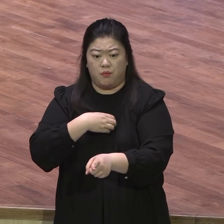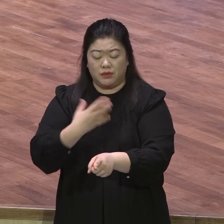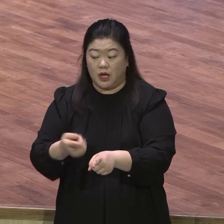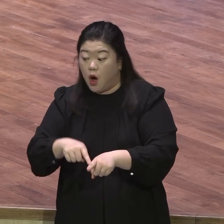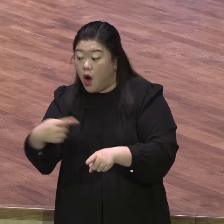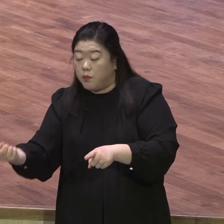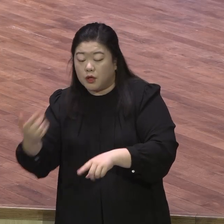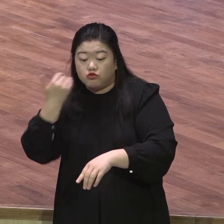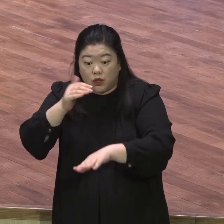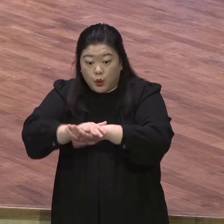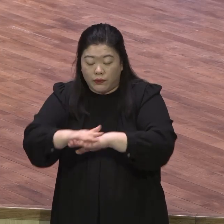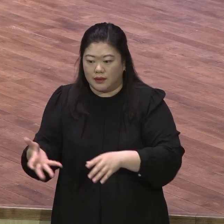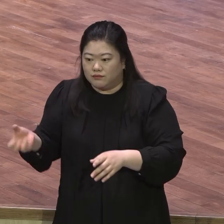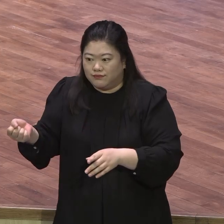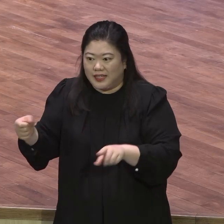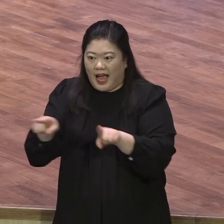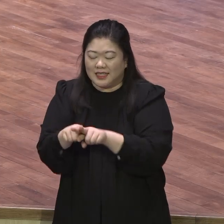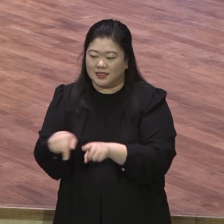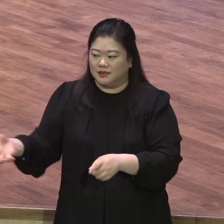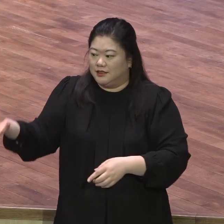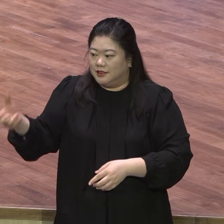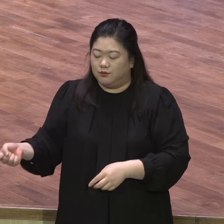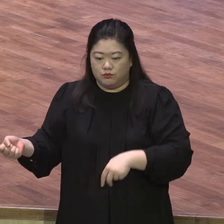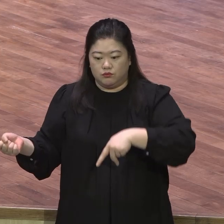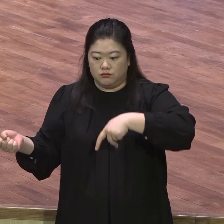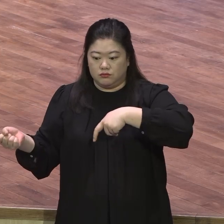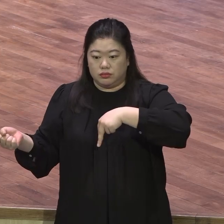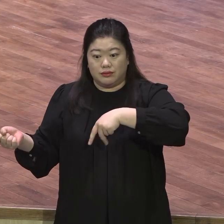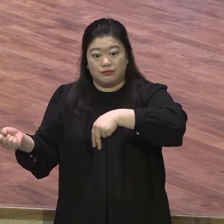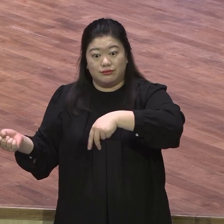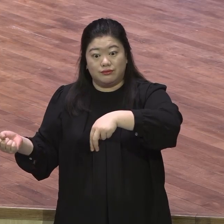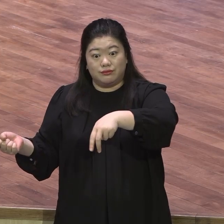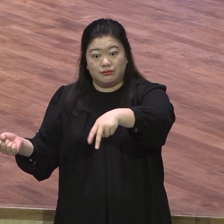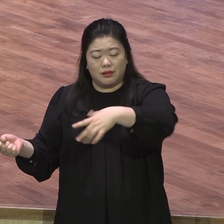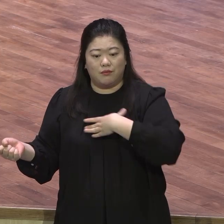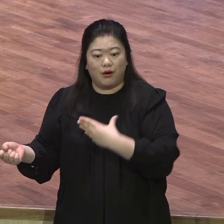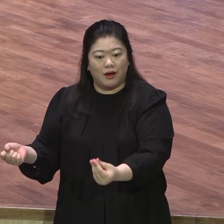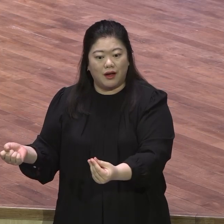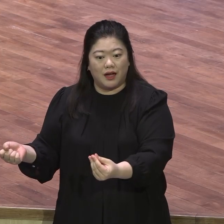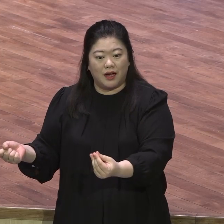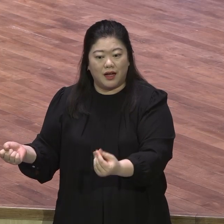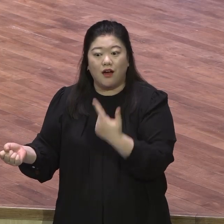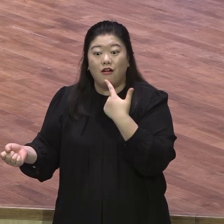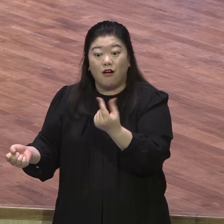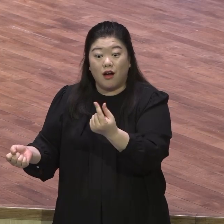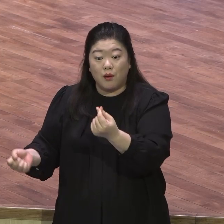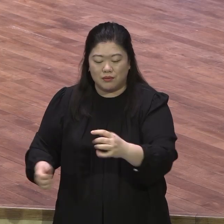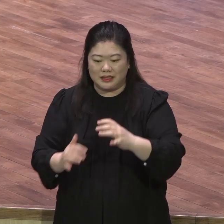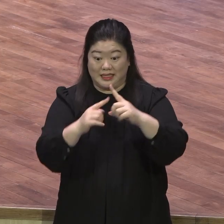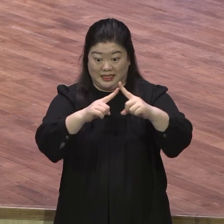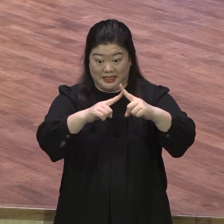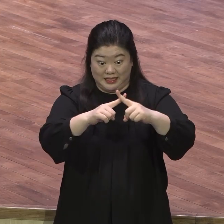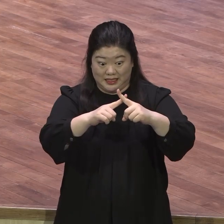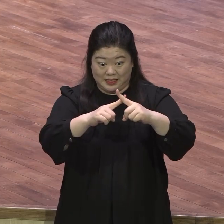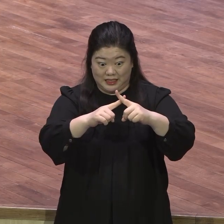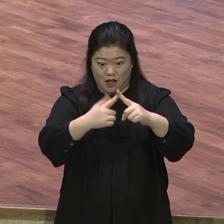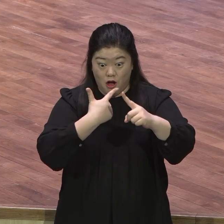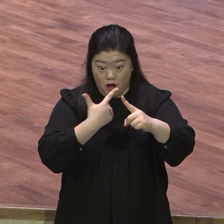우리를 가장 안전하게 완벽하게 잡아주시는 분이 누구시냐